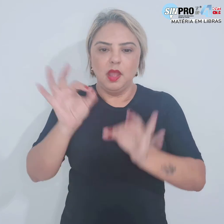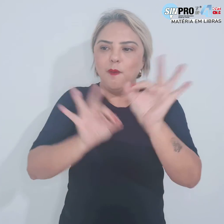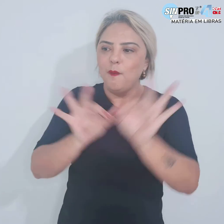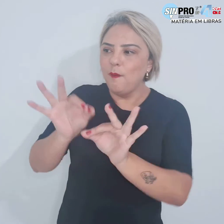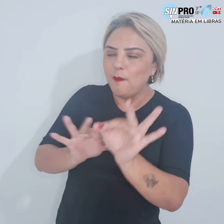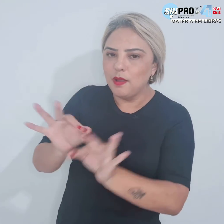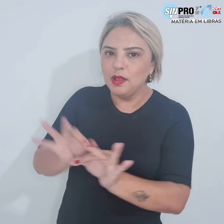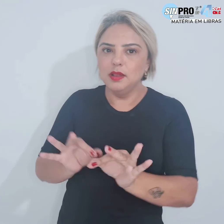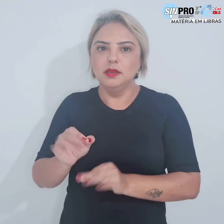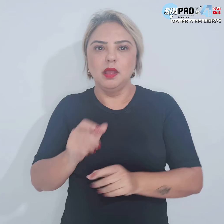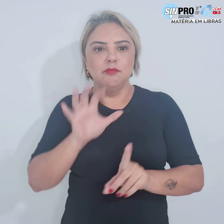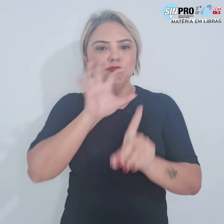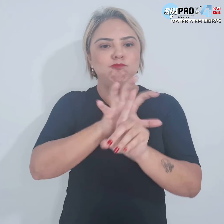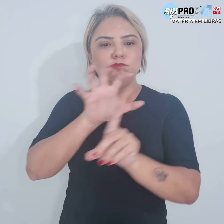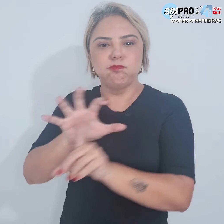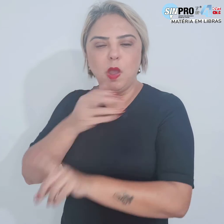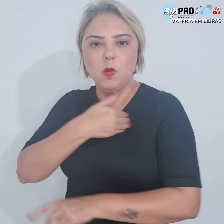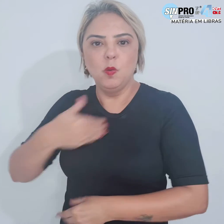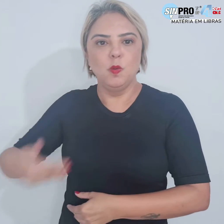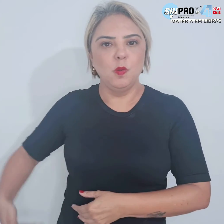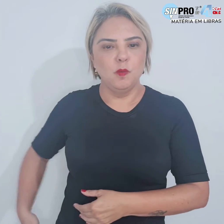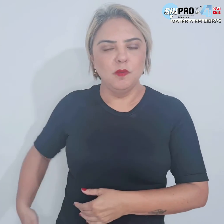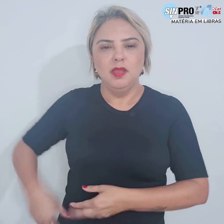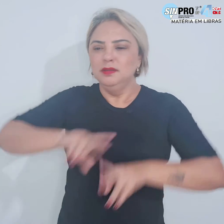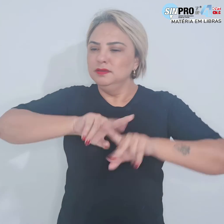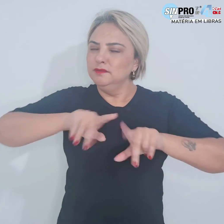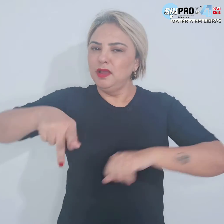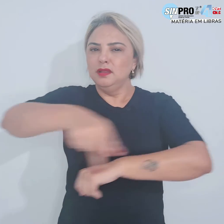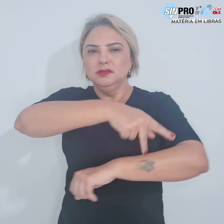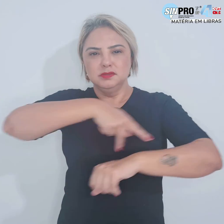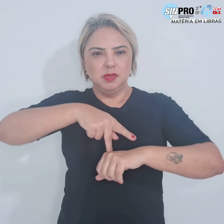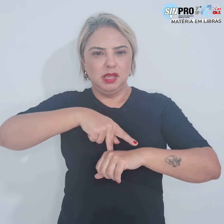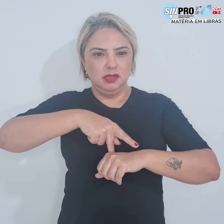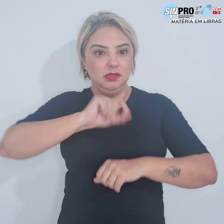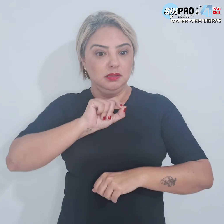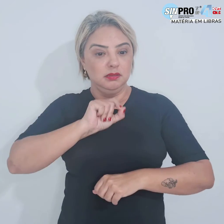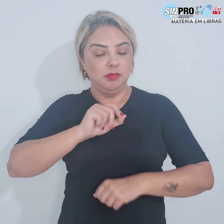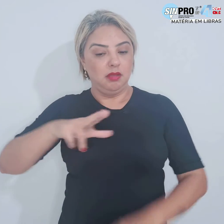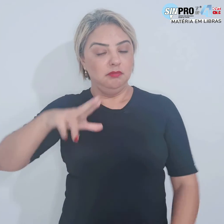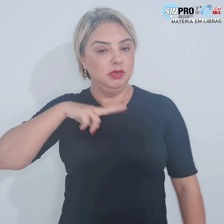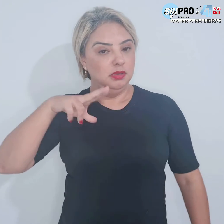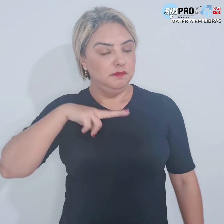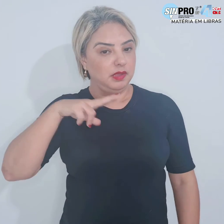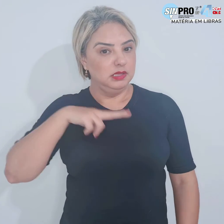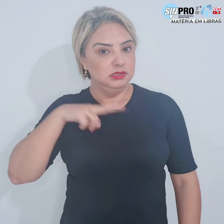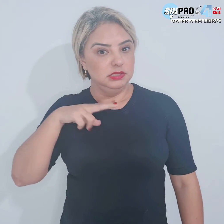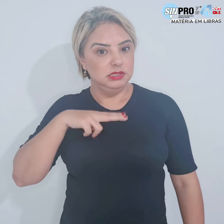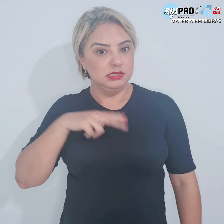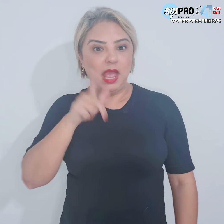planeta, organizam-se para pressionar os governos de vários países para